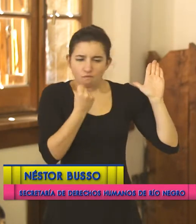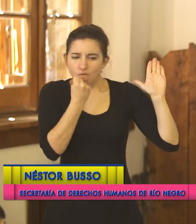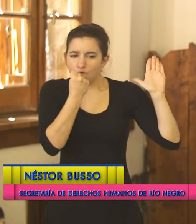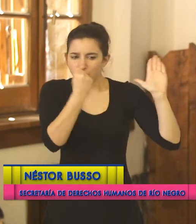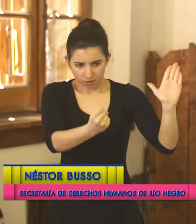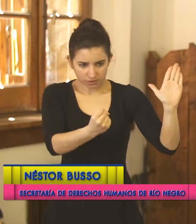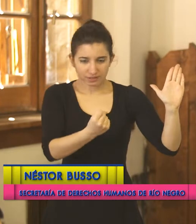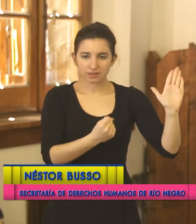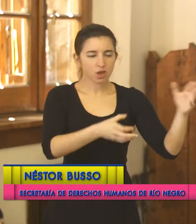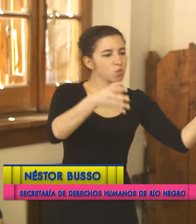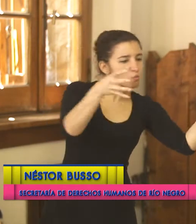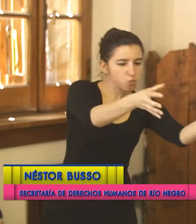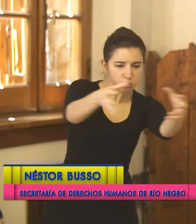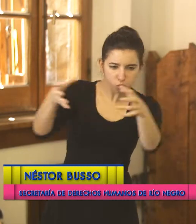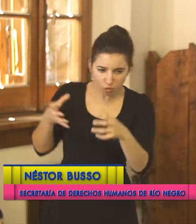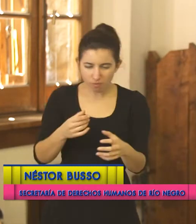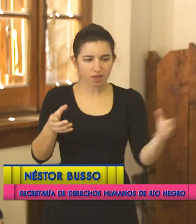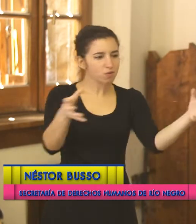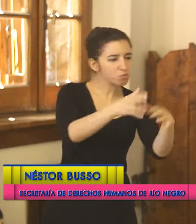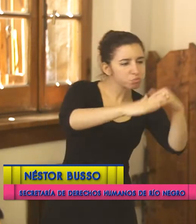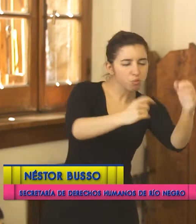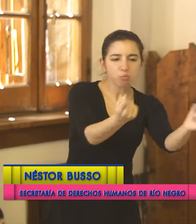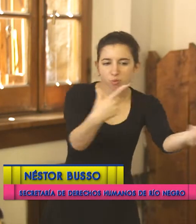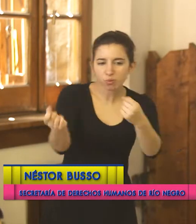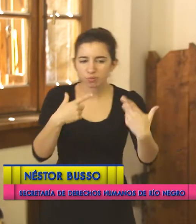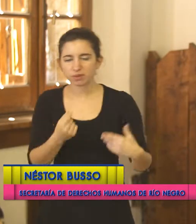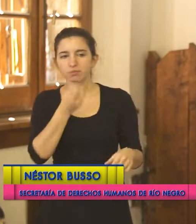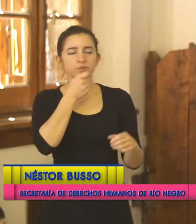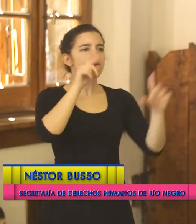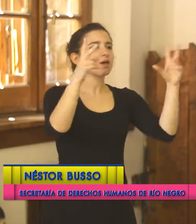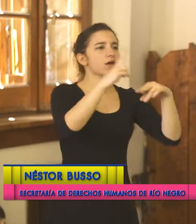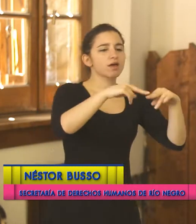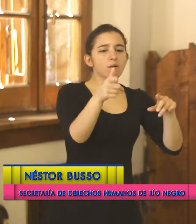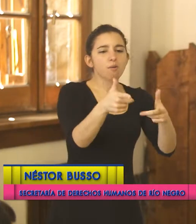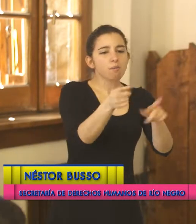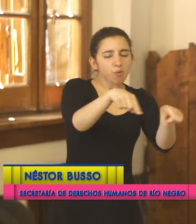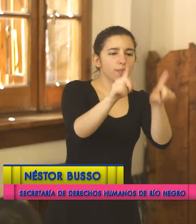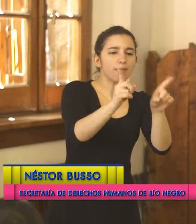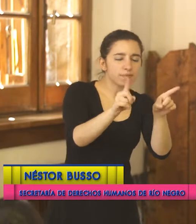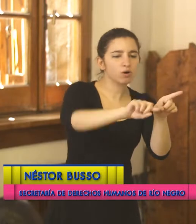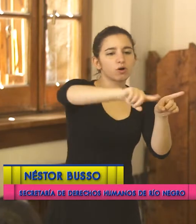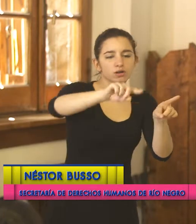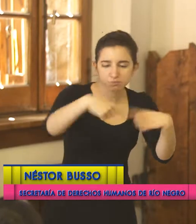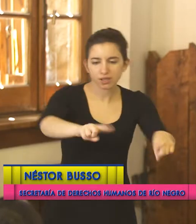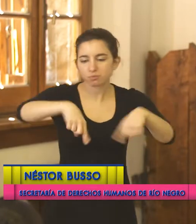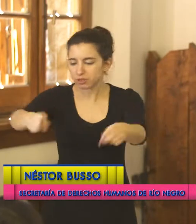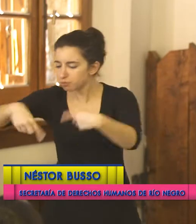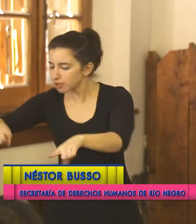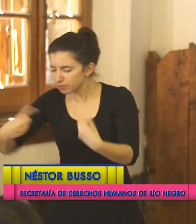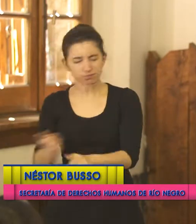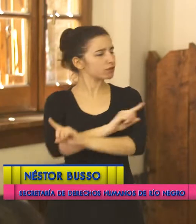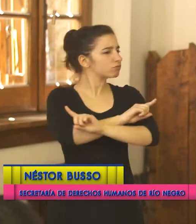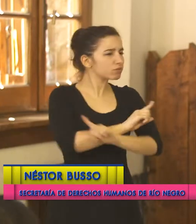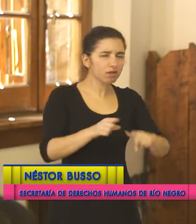la producción propia como dice La Ley basta de repetidoras Basta de repetidoras en nuestra región